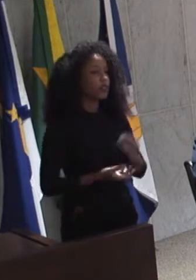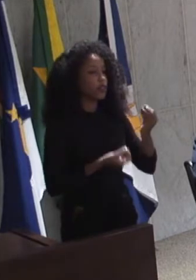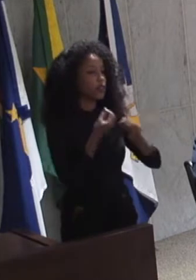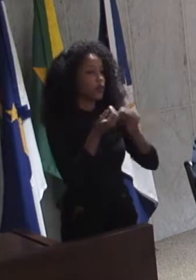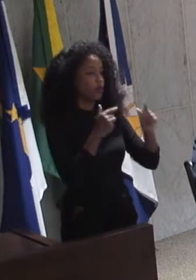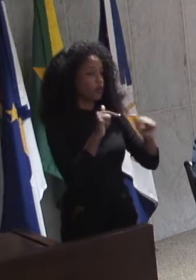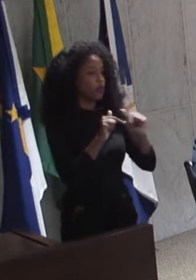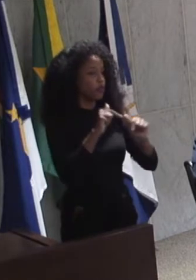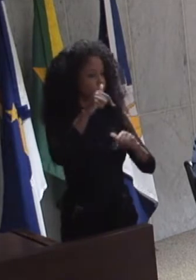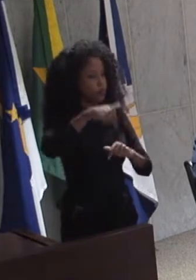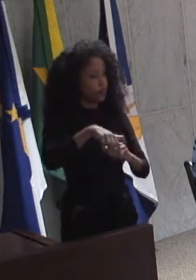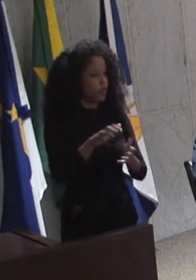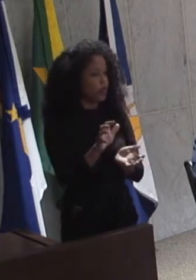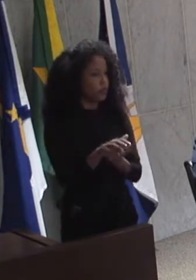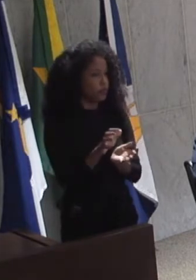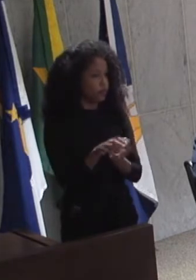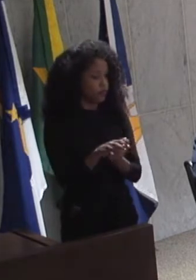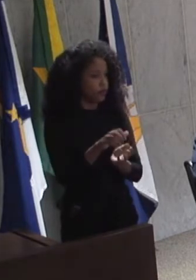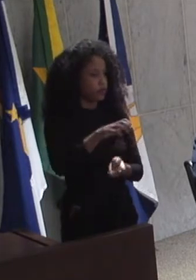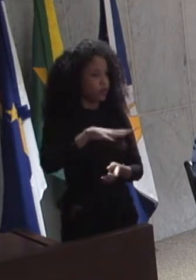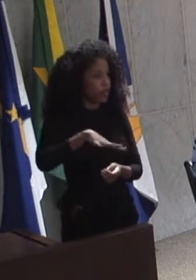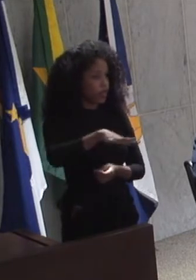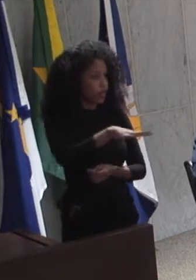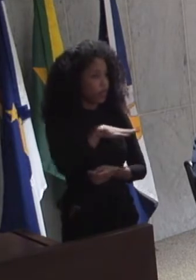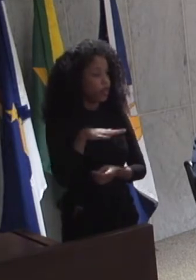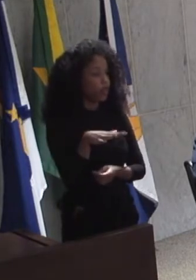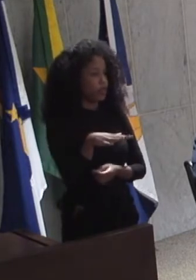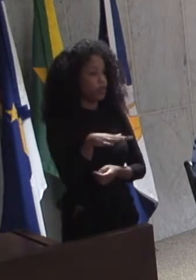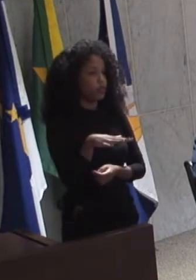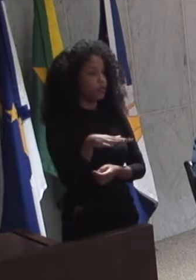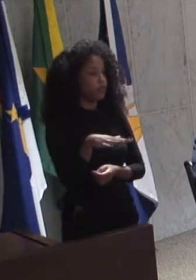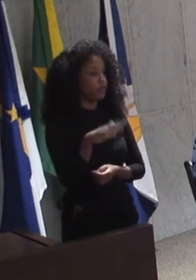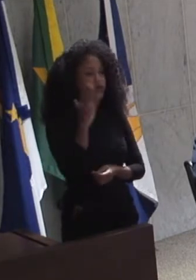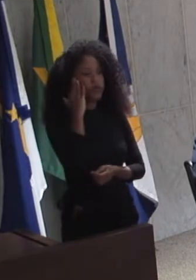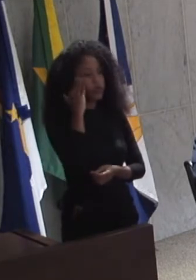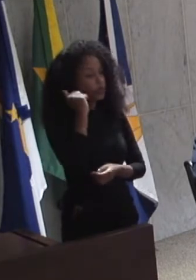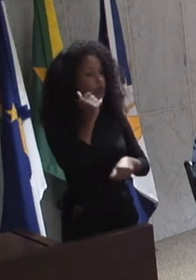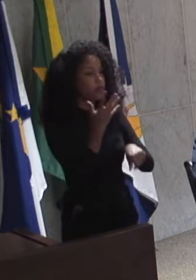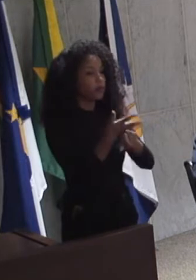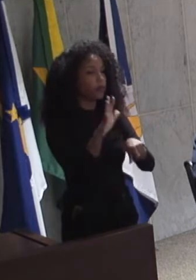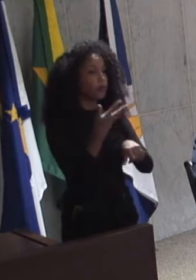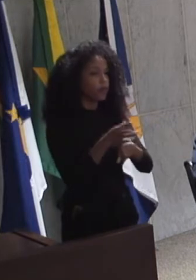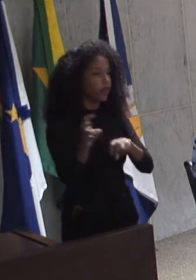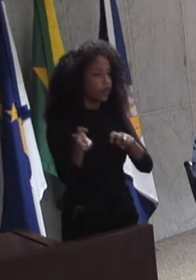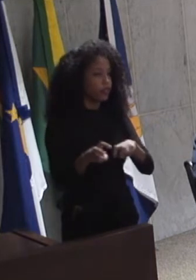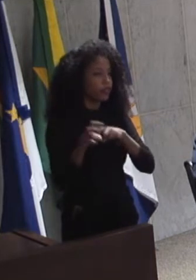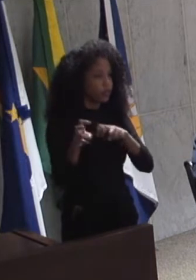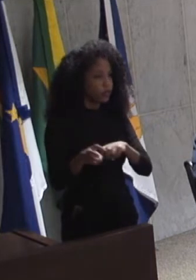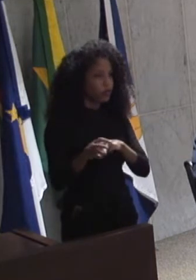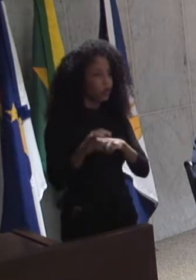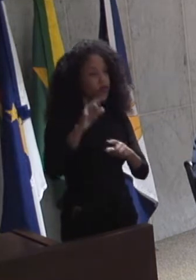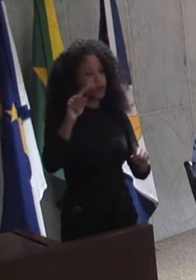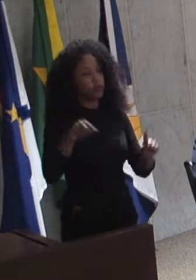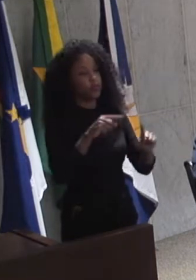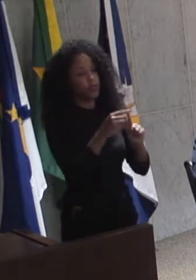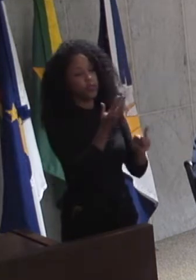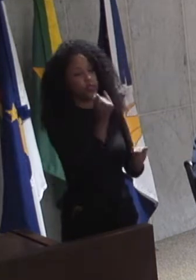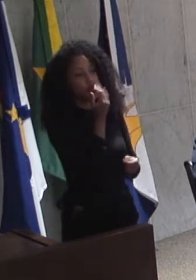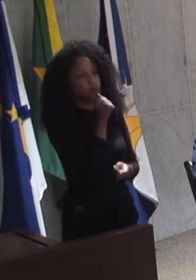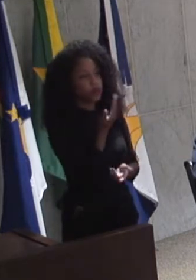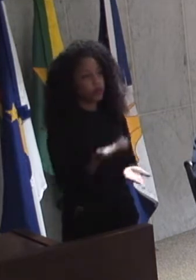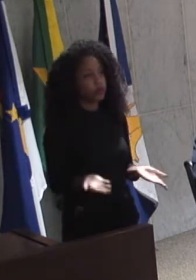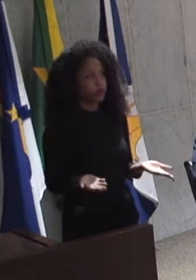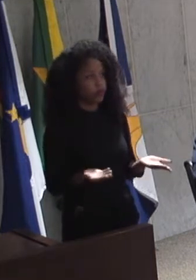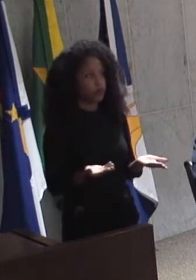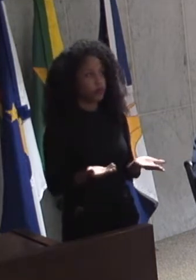trabalhador aqui de Pernambuco, do setor de Pernambuco, ele faz o seu trabalho rural para botar comida na nossa mesa. Né? E